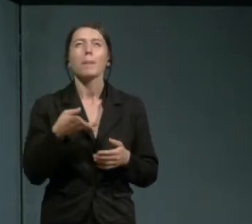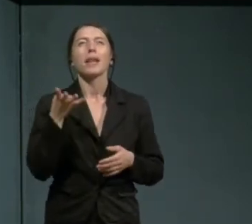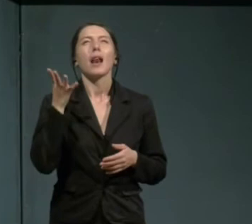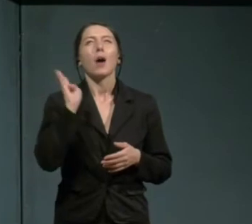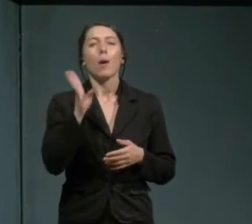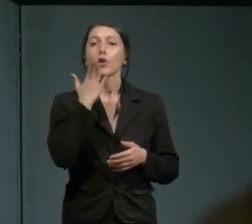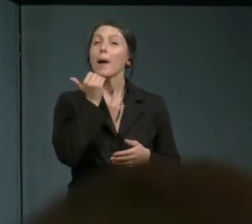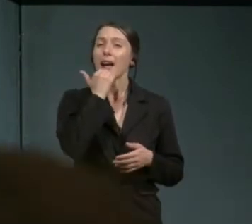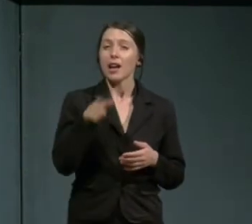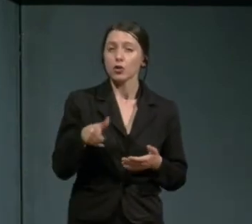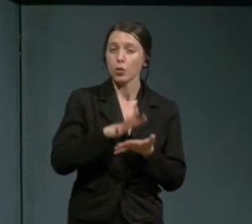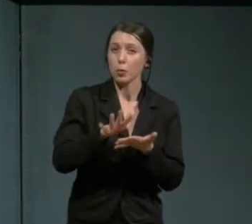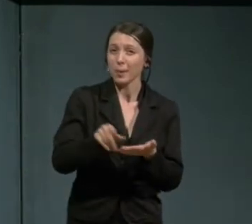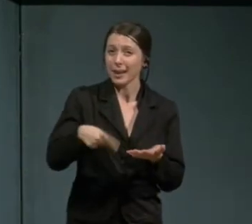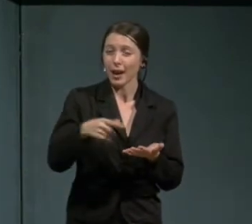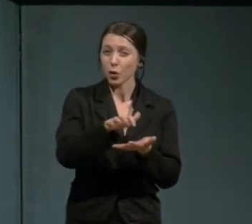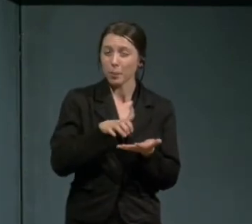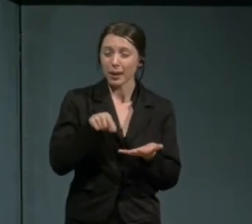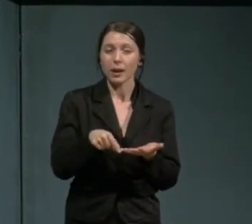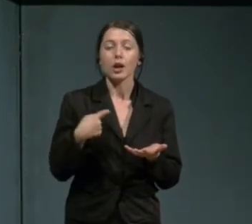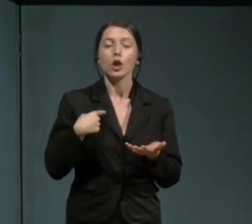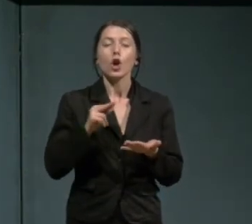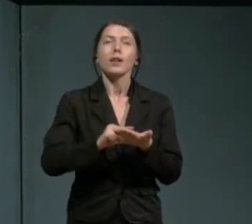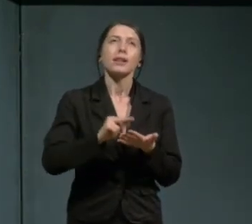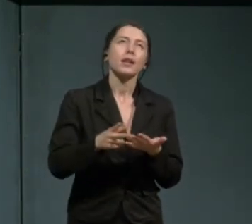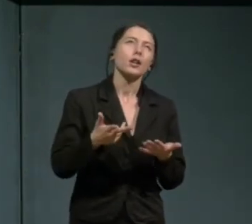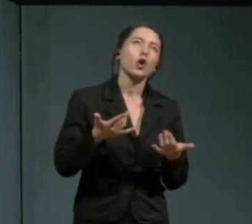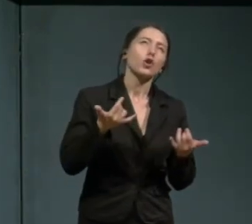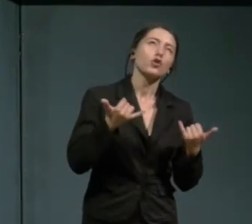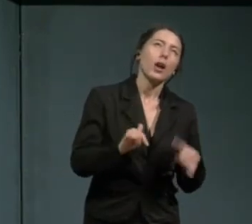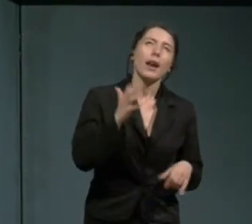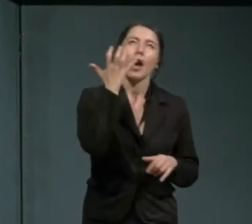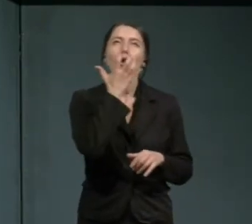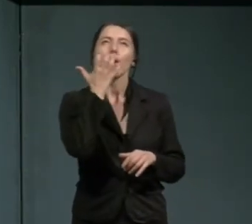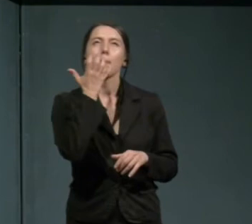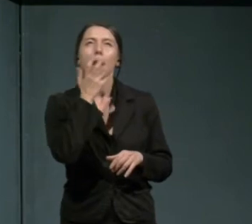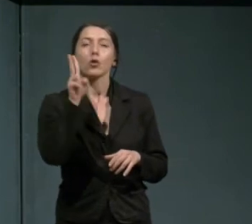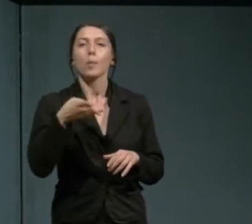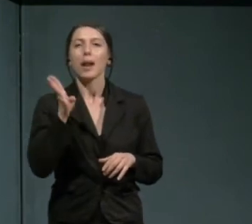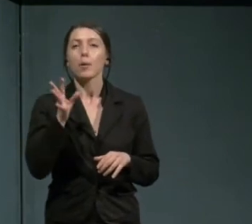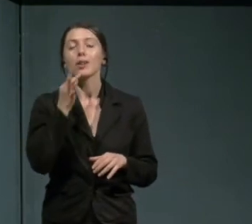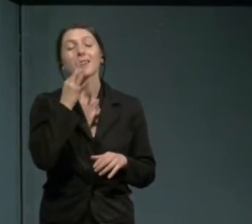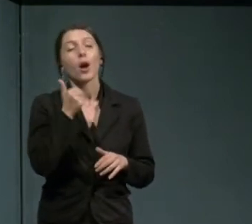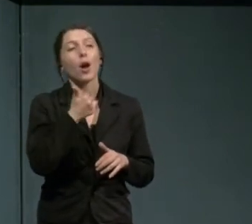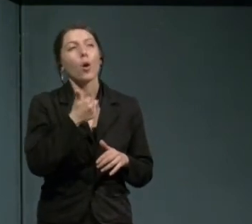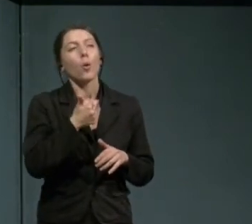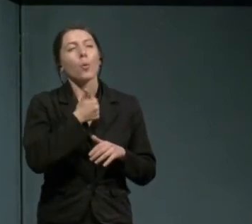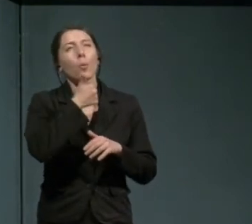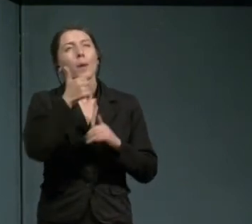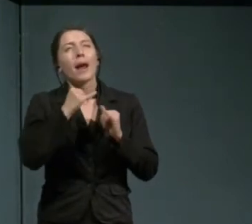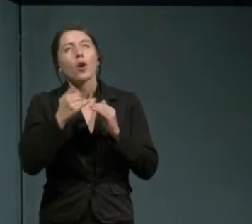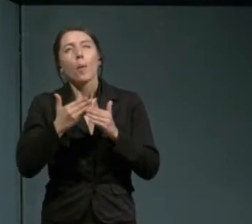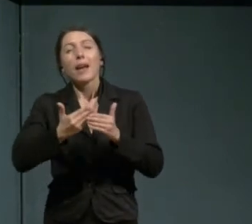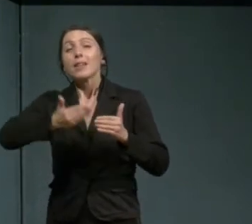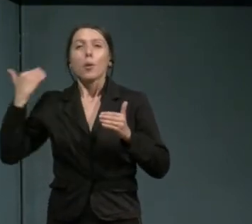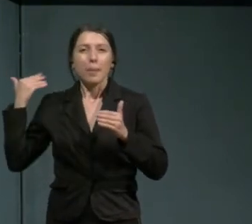2014 che ho scritto a gennaio febbraio 2014 cioè un anno e mezzo prima della